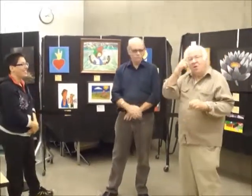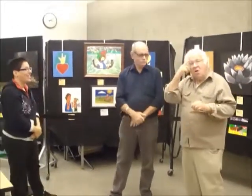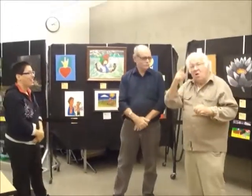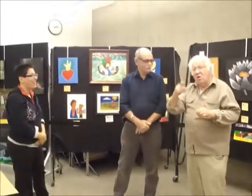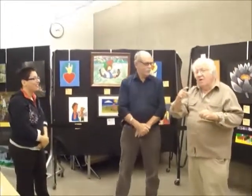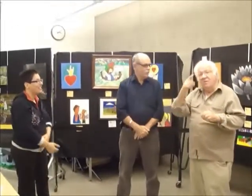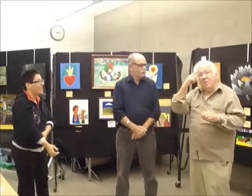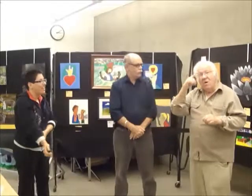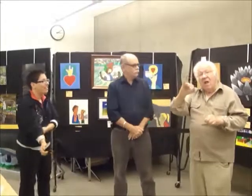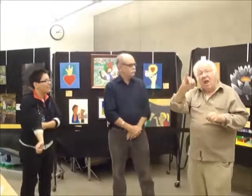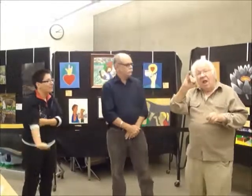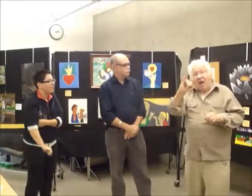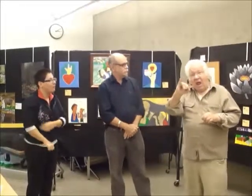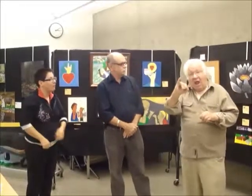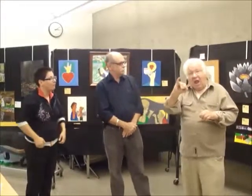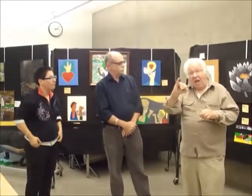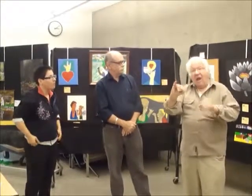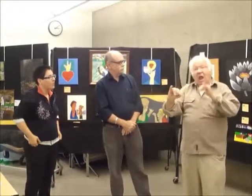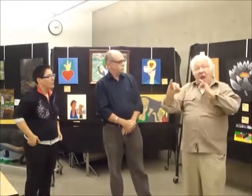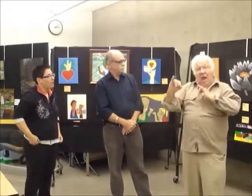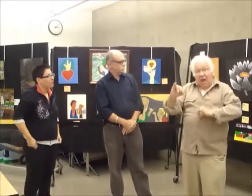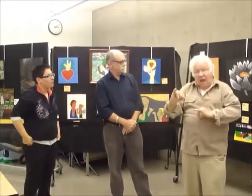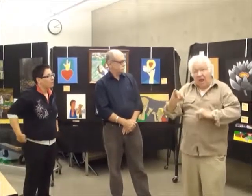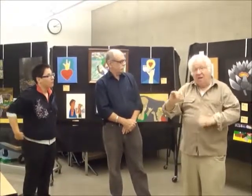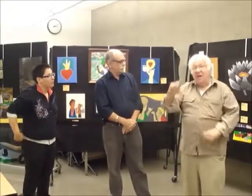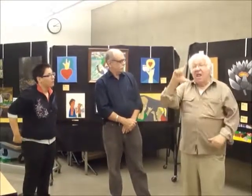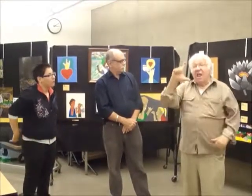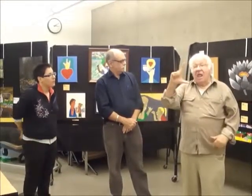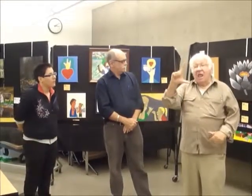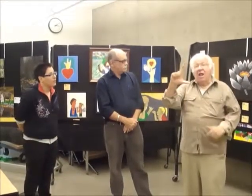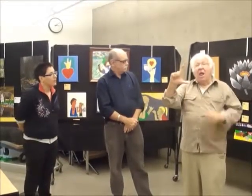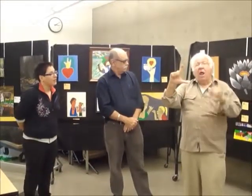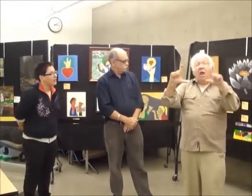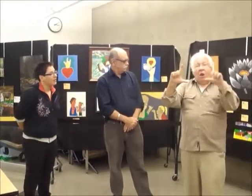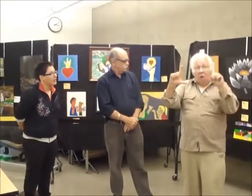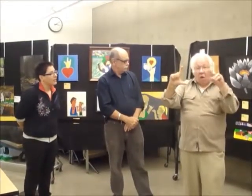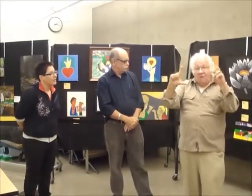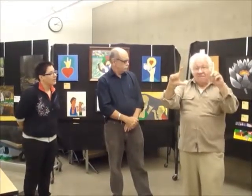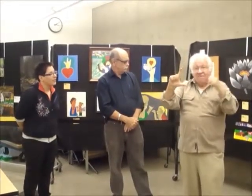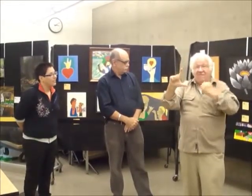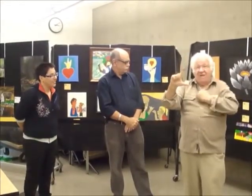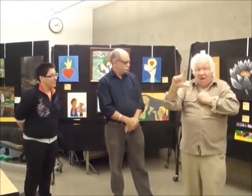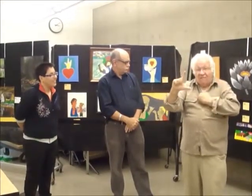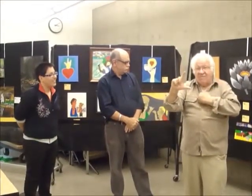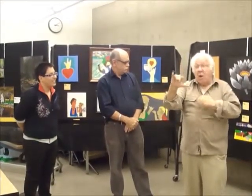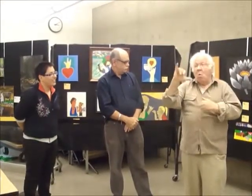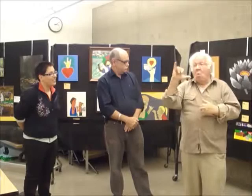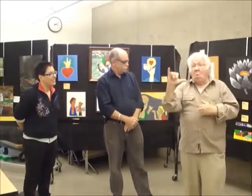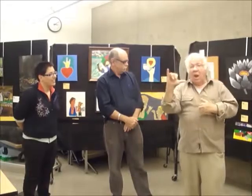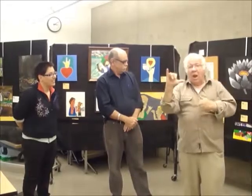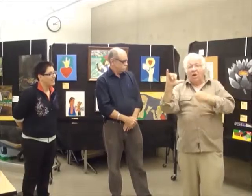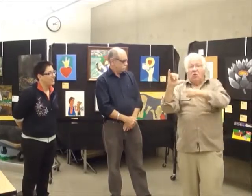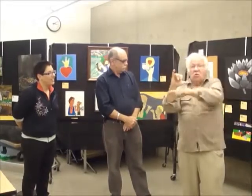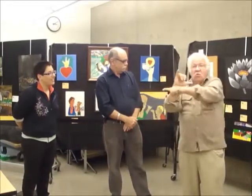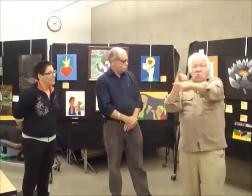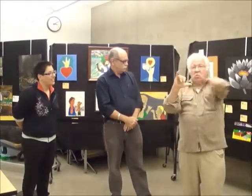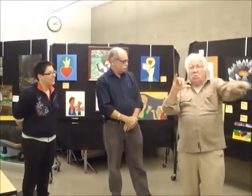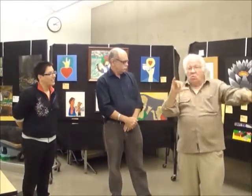این علامت عشق است ولی شنوایان این علامت را نمی‌شناسند. این نشان آی برای من، ال علامت ال